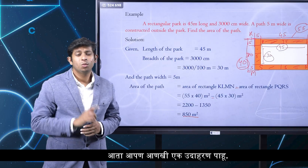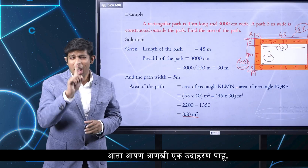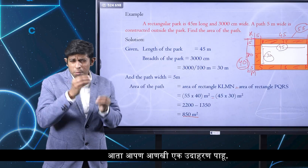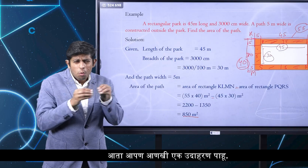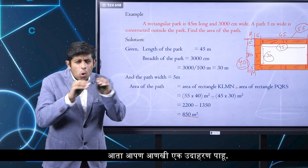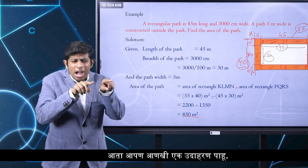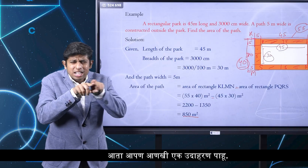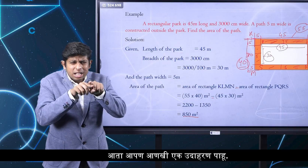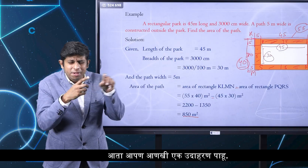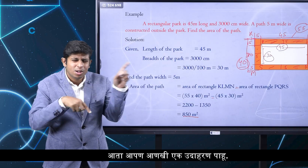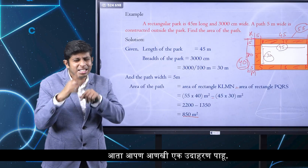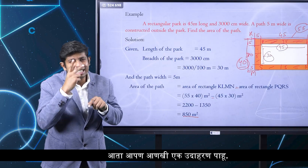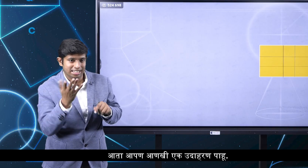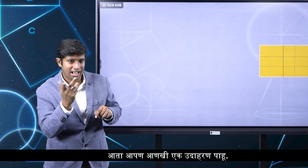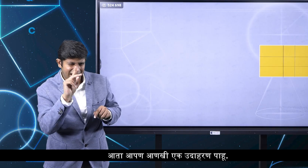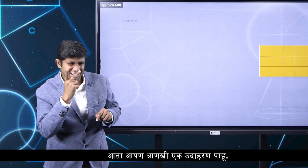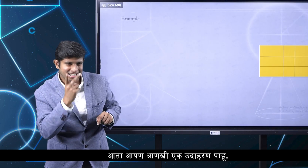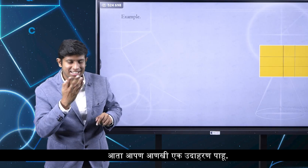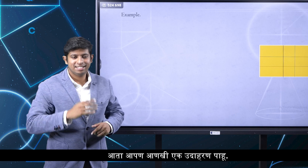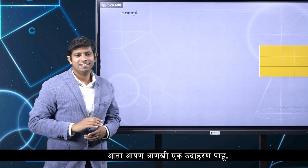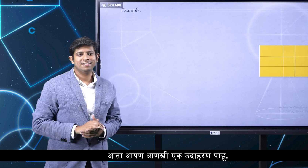आता आपण आणखी एक उदाहरण पाहू.